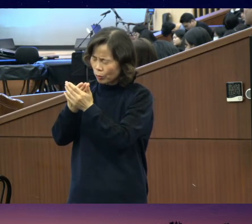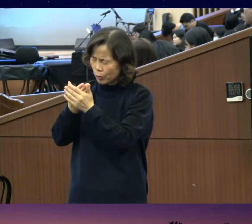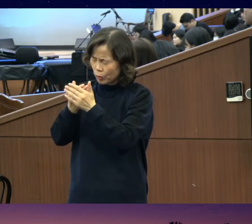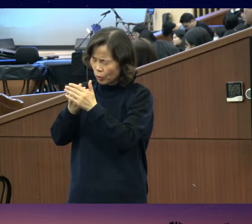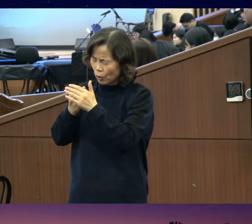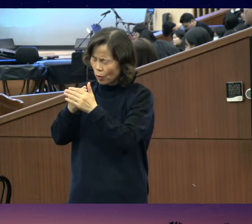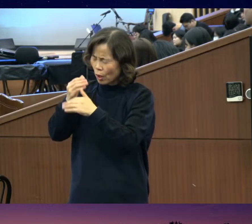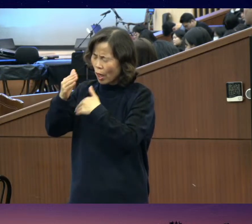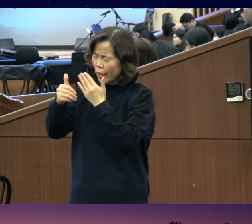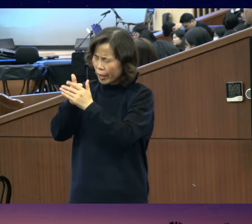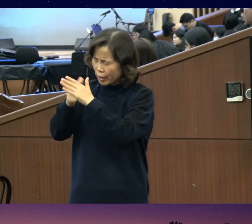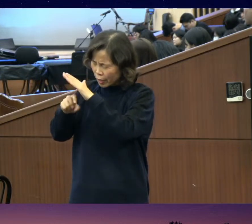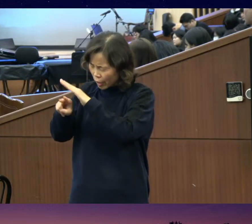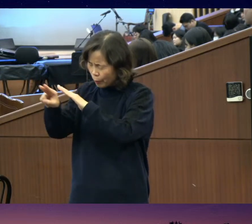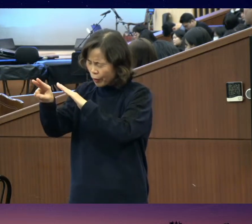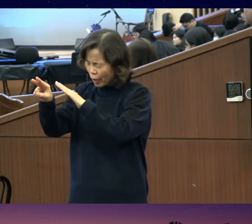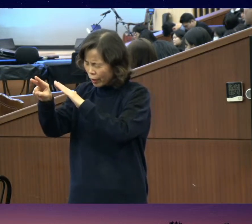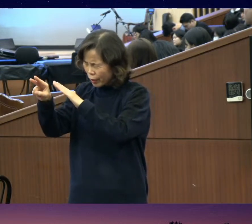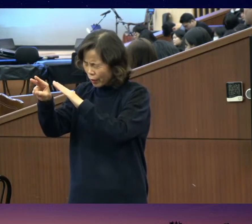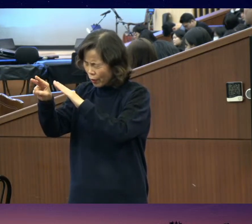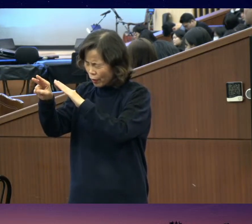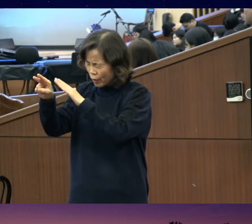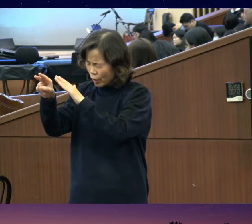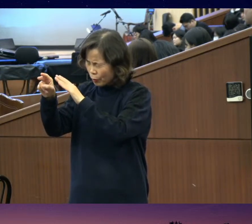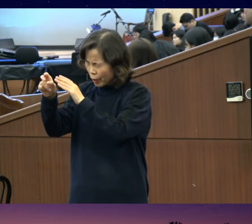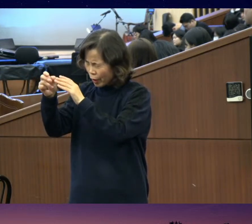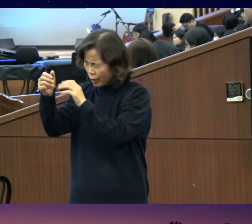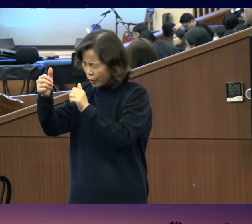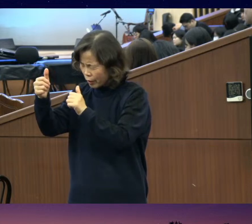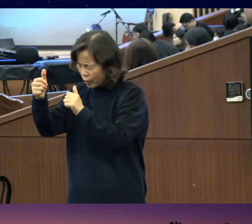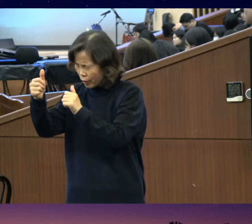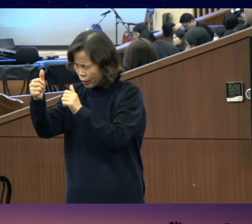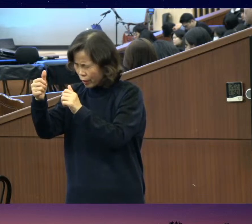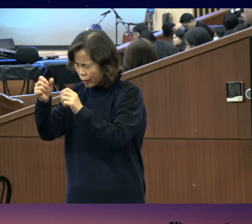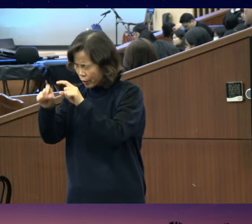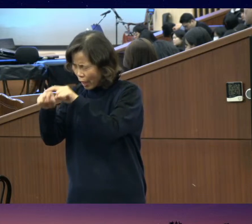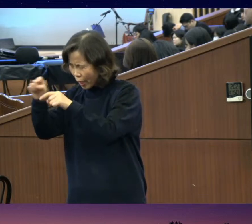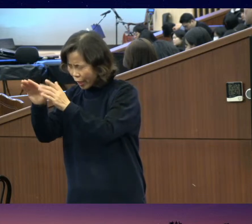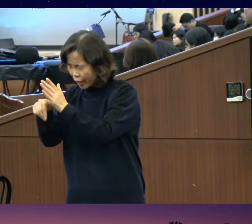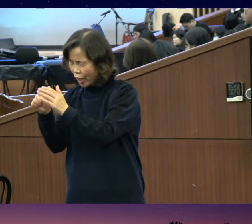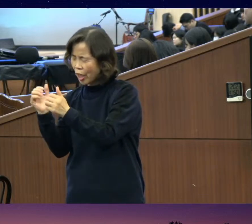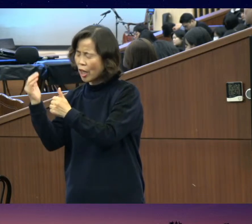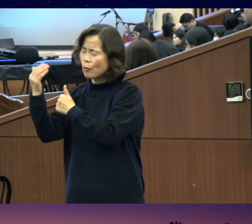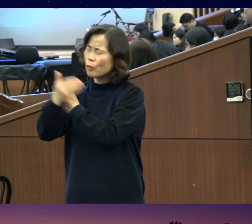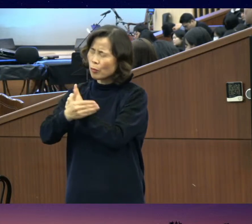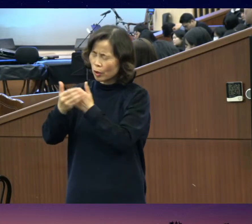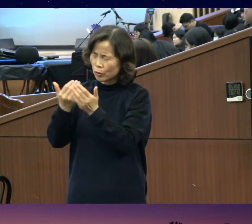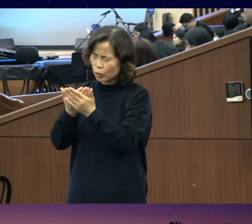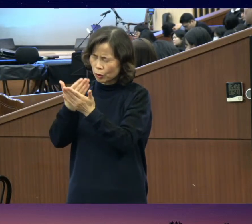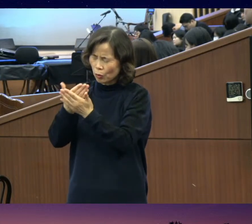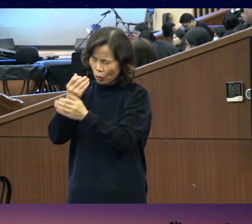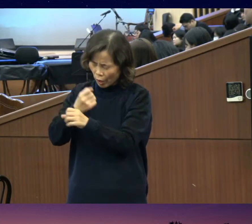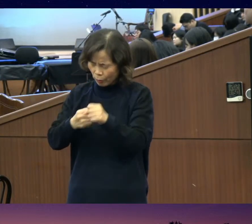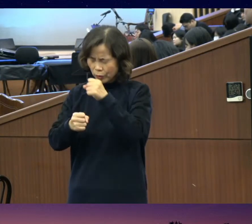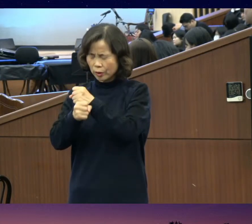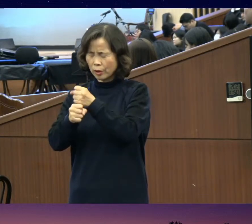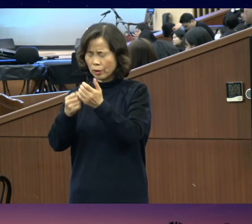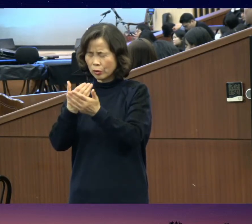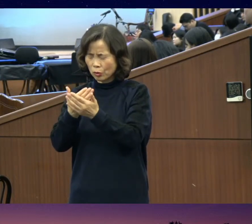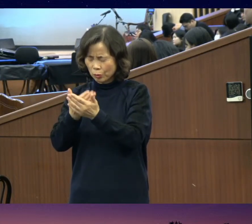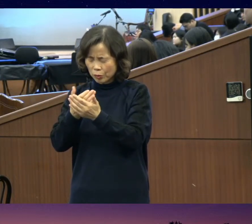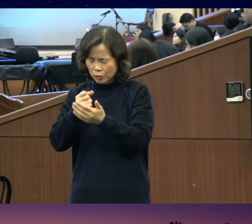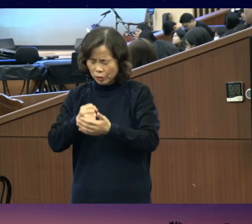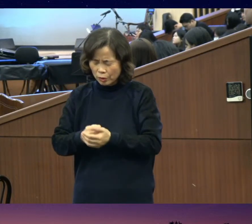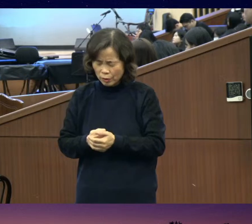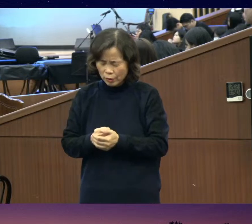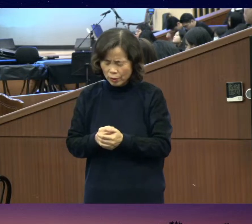주님께 피하여 나아가는 주의 백성들을 주께서 품어주시고 하나님께서 회복시켜 주시는 복된 밤 되게